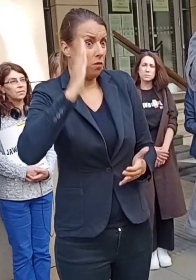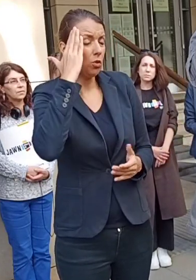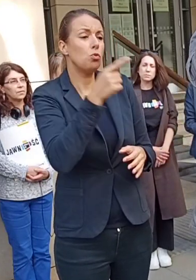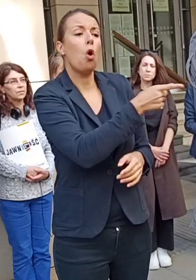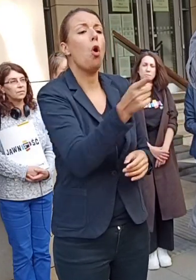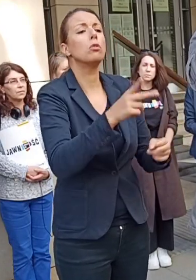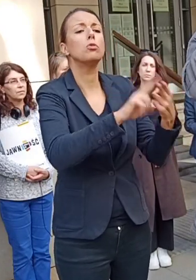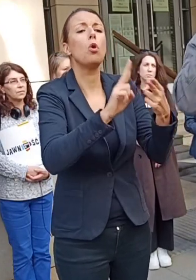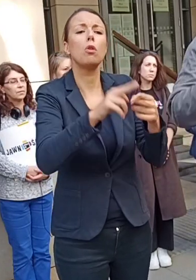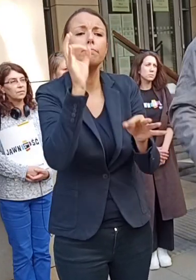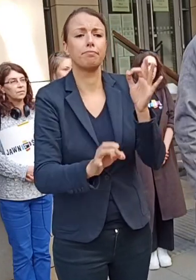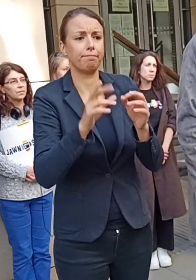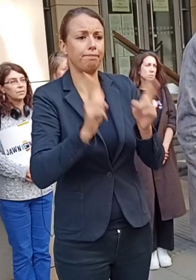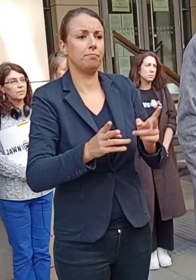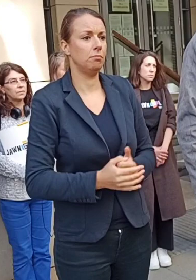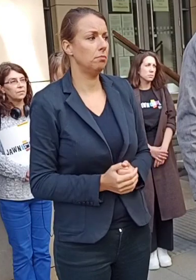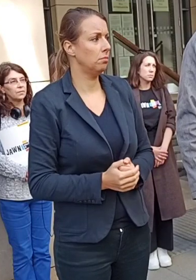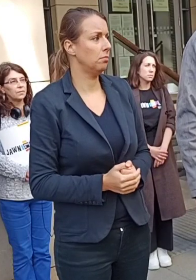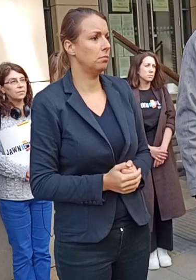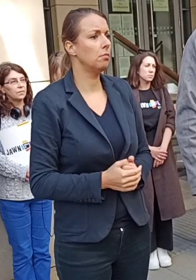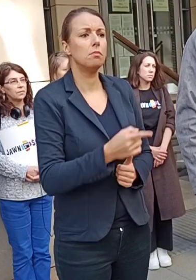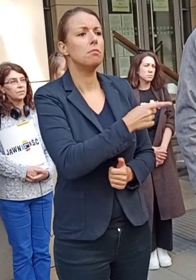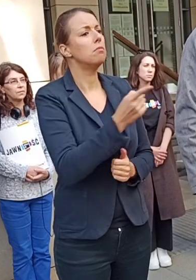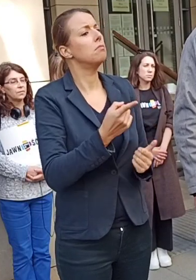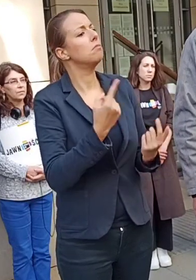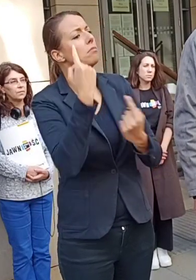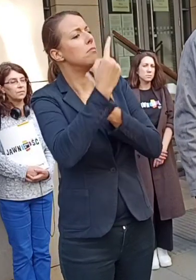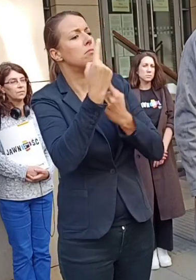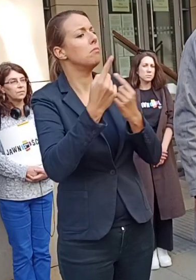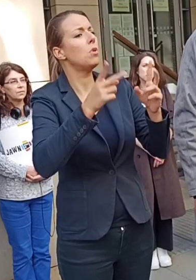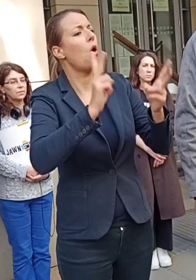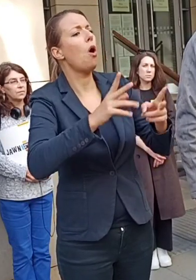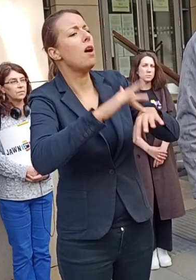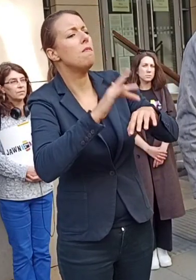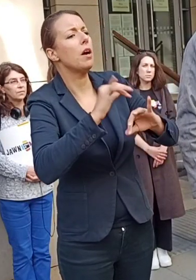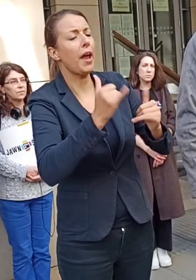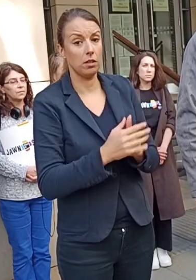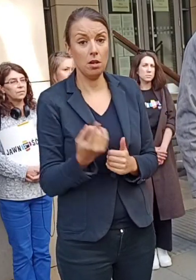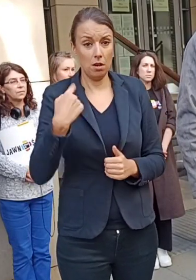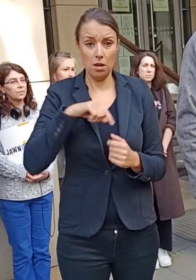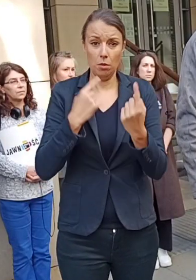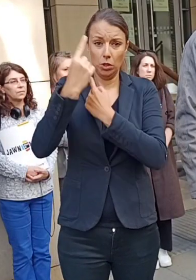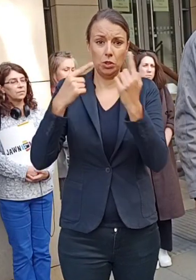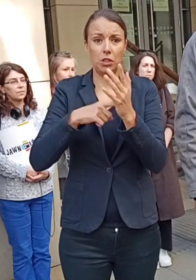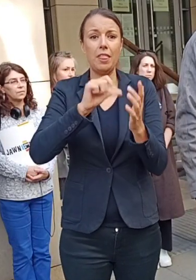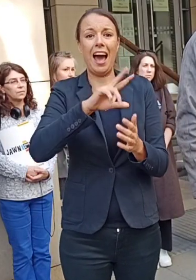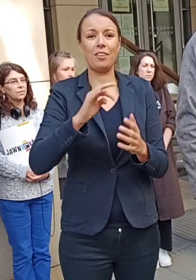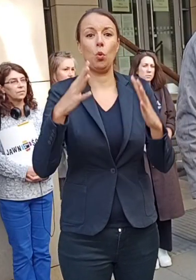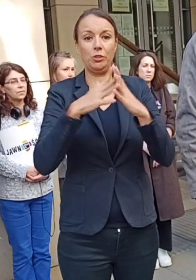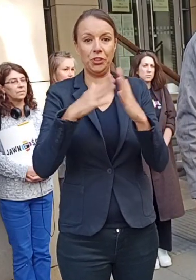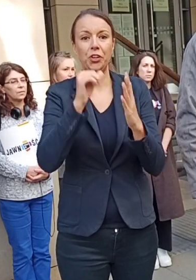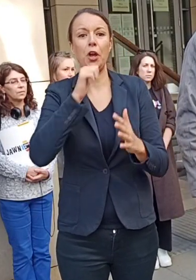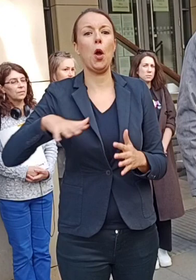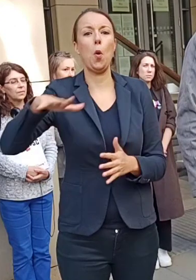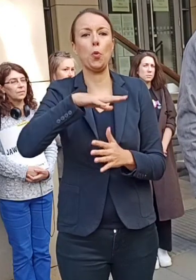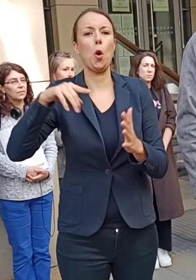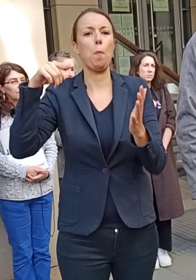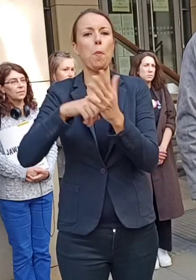Jakiego rozstrzygnięcia się spodziewać? Znaczy naszym zdaniem doszło do naruszenia artykułu 10 Europejskiej Konwencji Praw Człowieka,